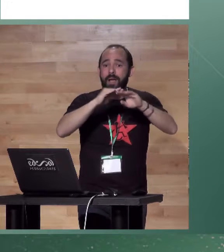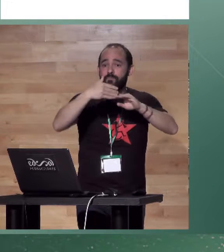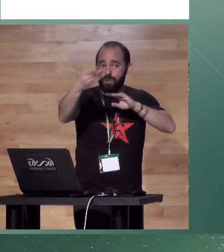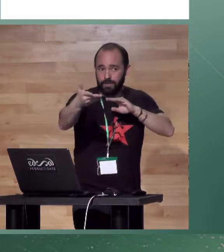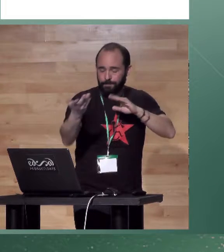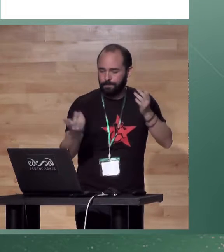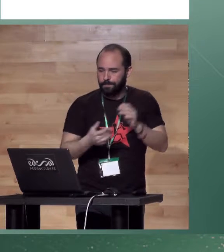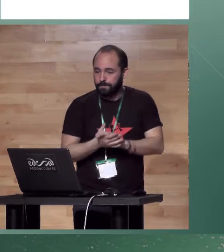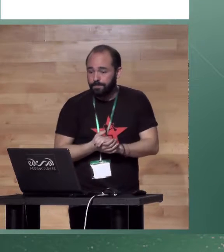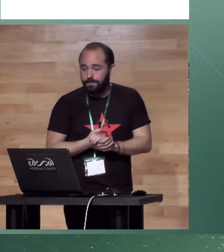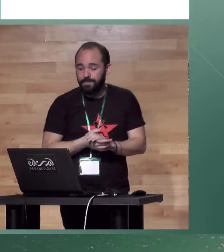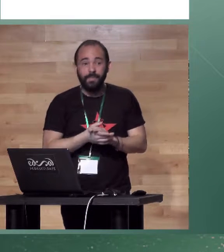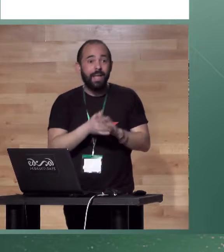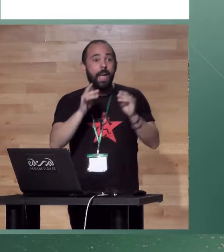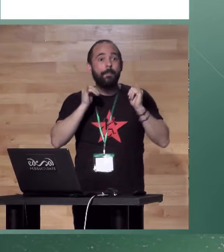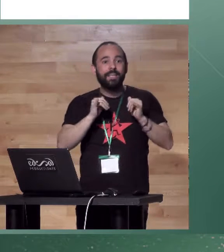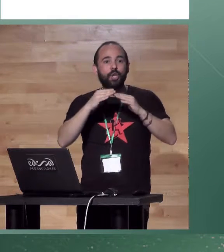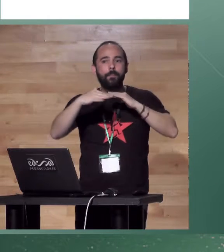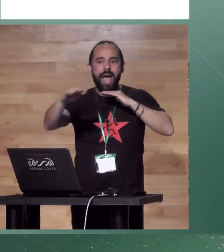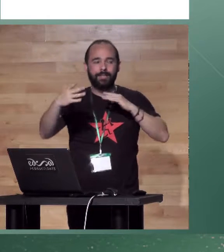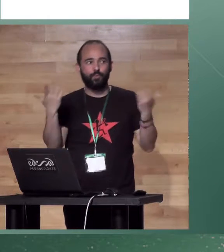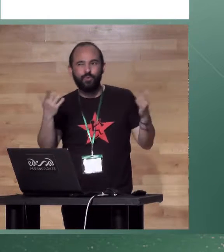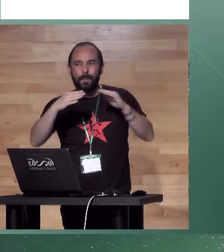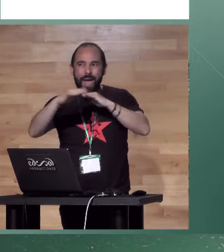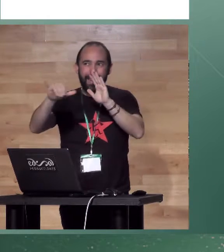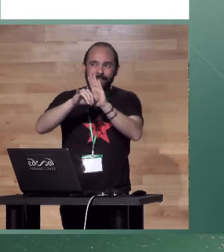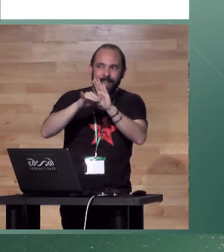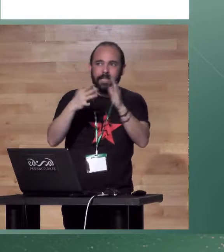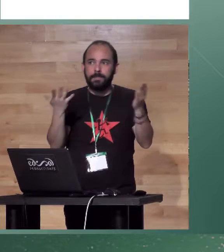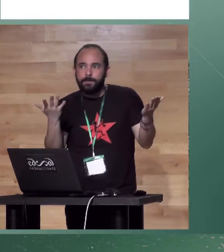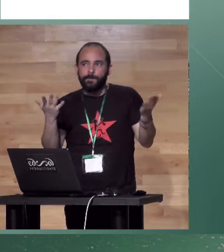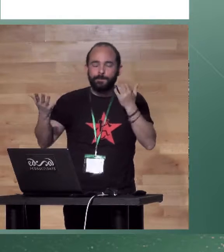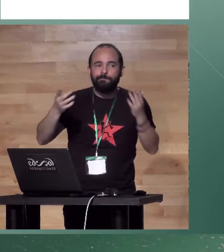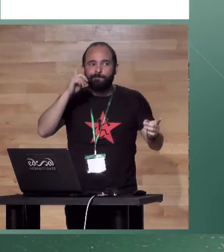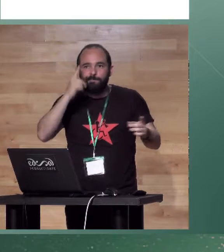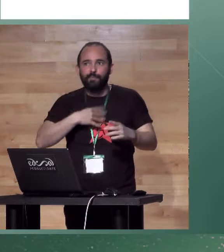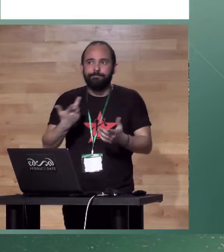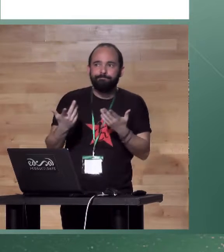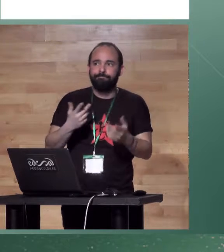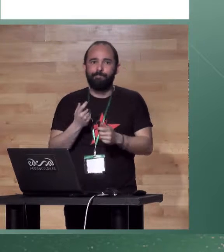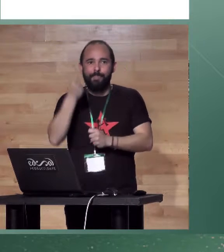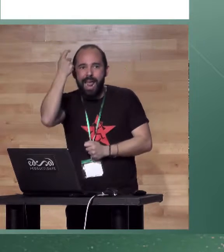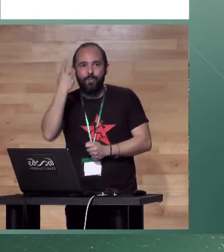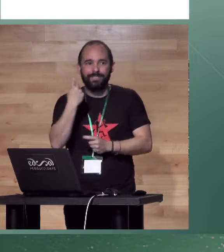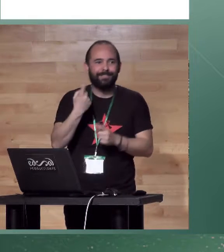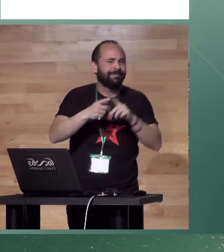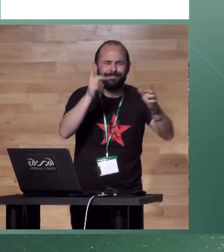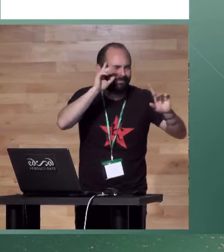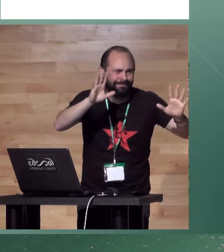enchufes? ¿Qué recursos necesito si tengo que trabajar y grabar fuera? Paseo marítimo, si está cerca del mar, ¿qué puede